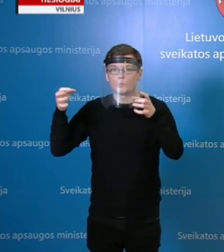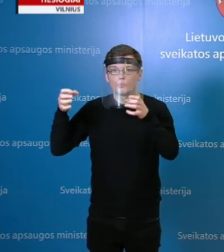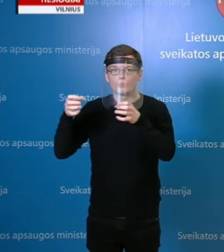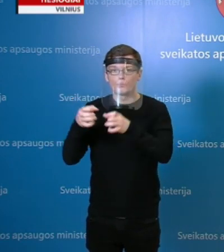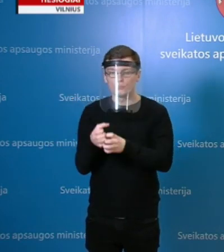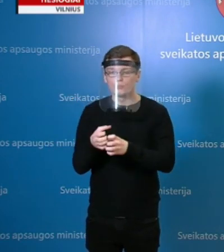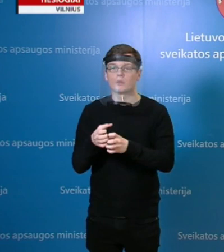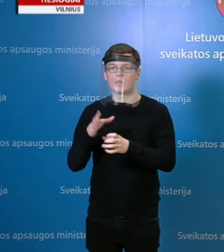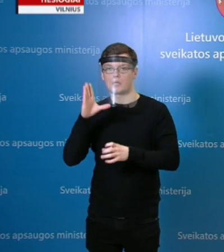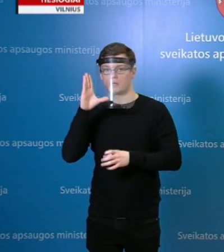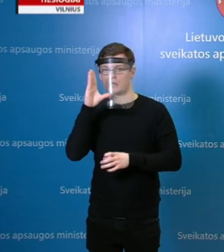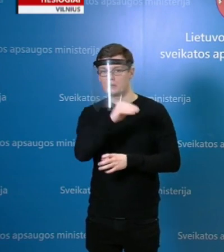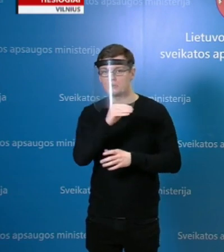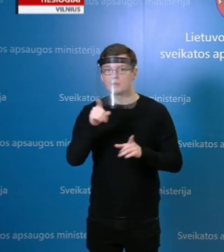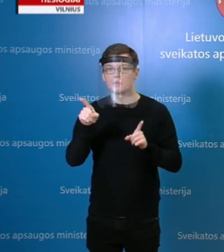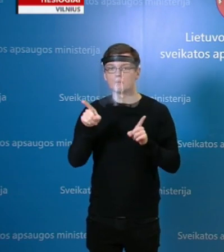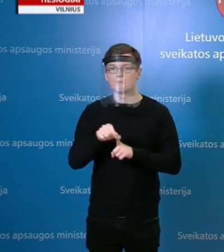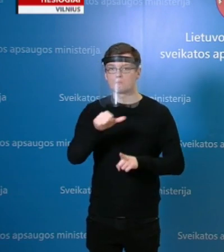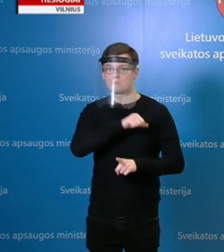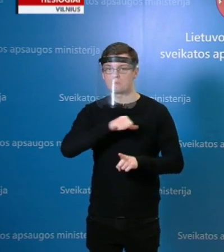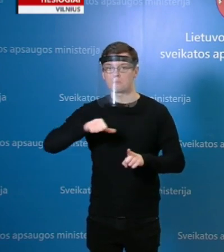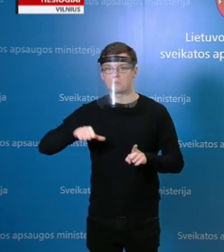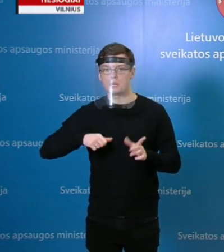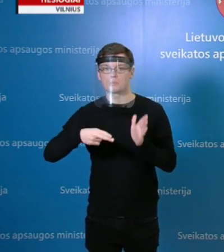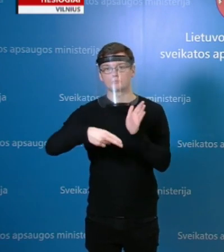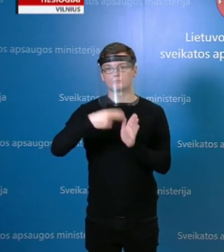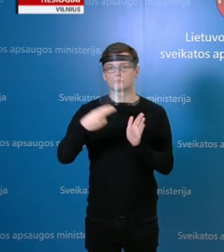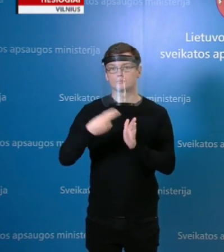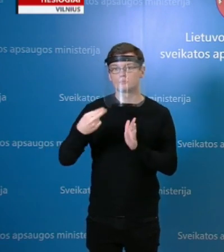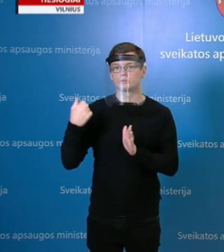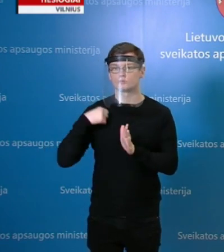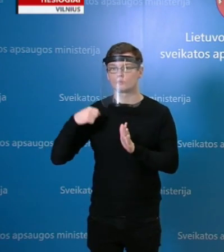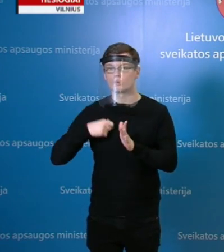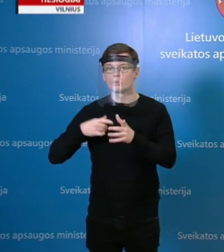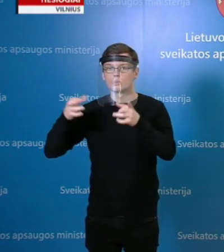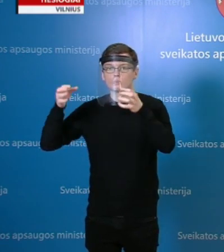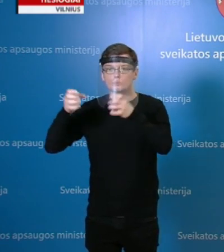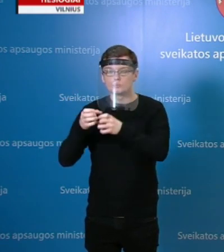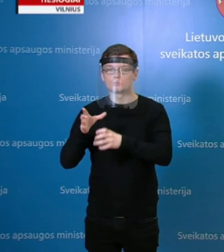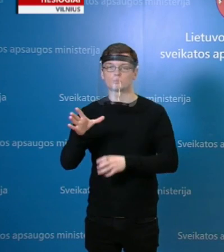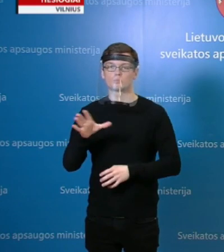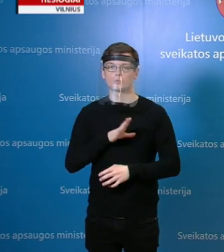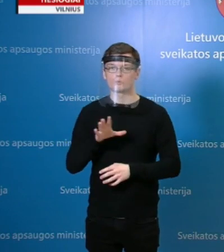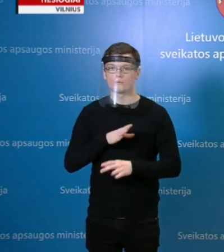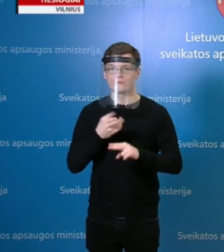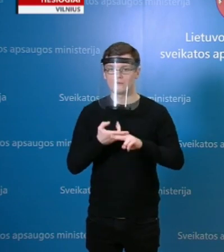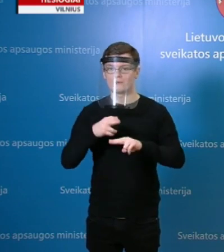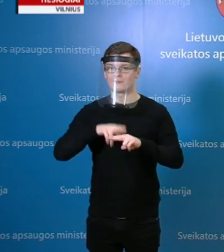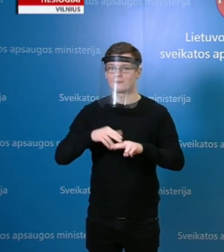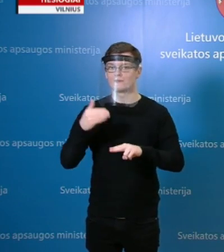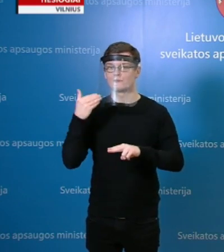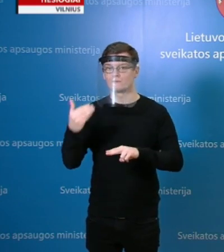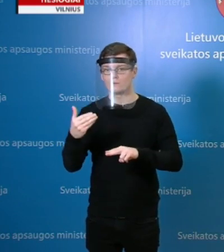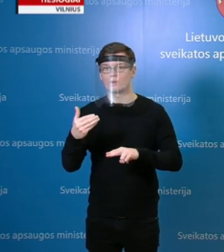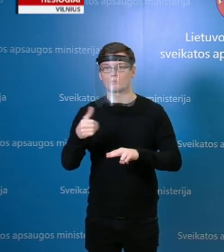apimtis ir nusižudžiusių asmenų skaičius kasmet vis mažėdavo. Tai suicidologų manimo